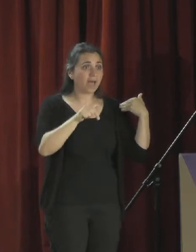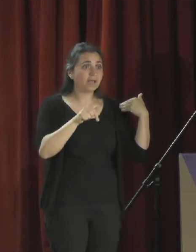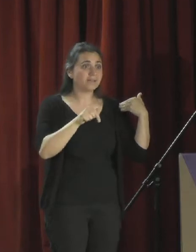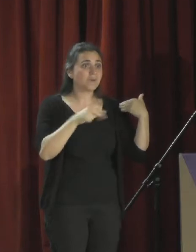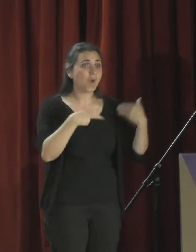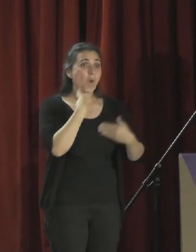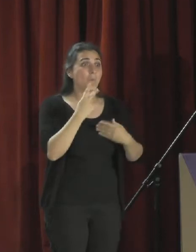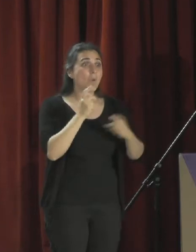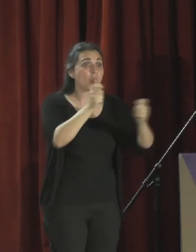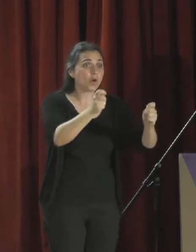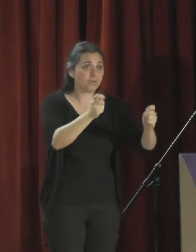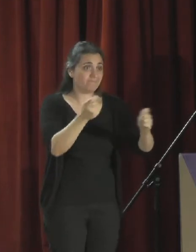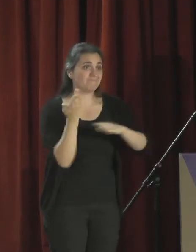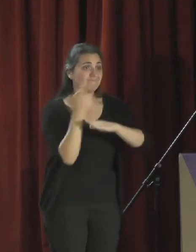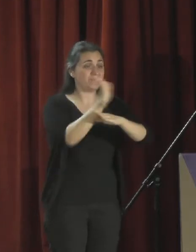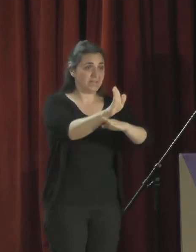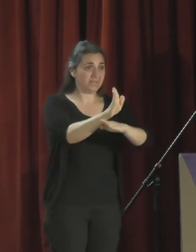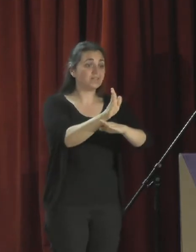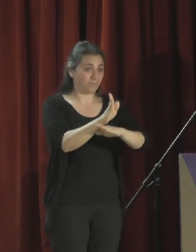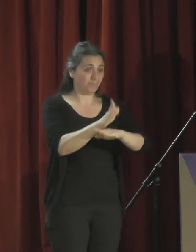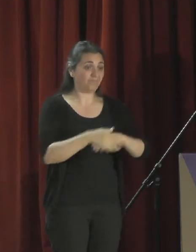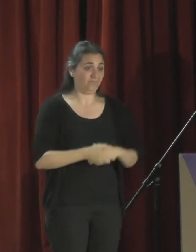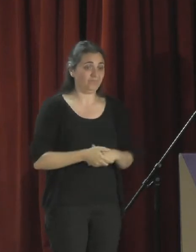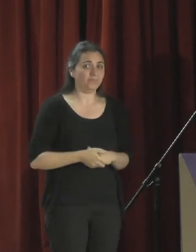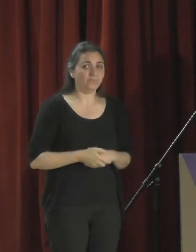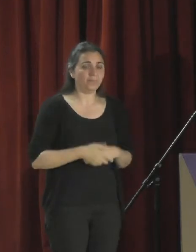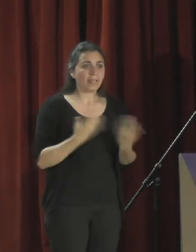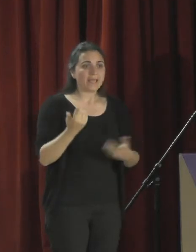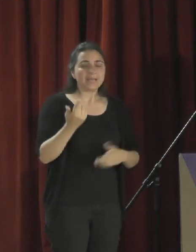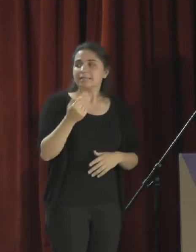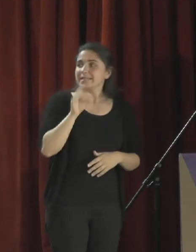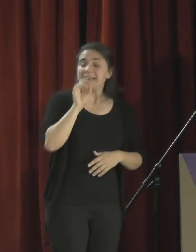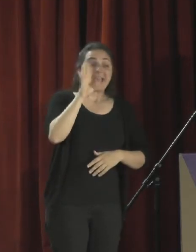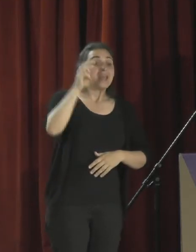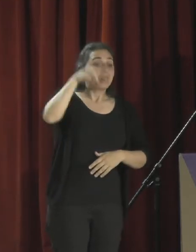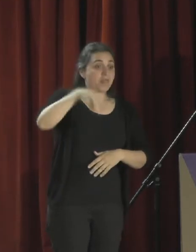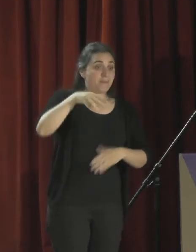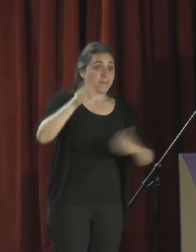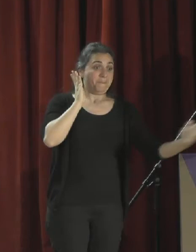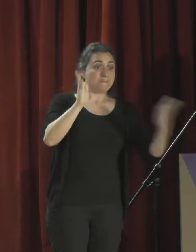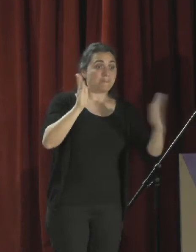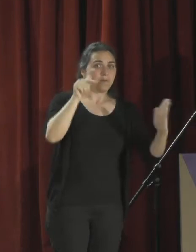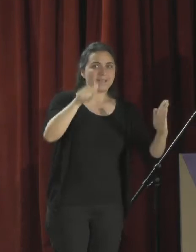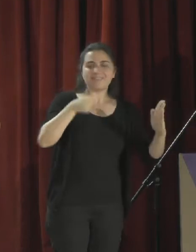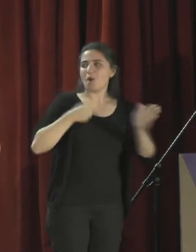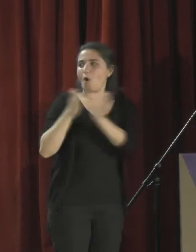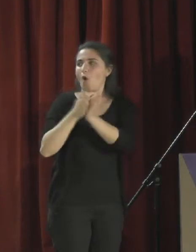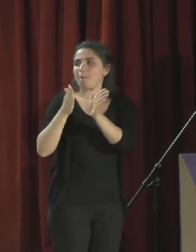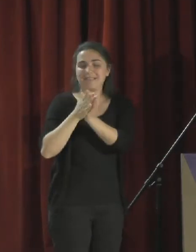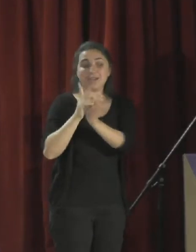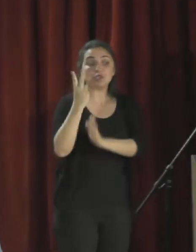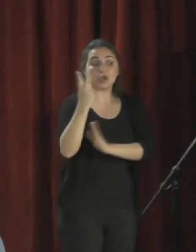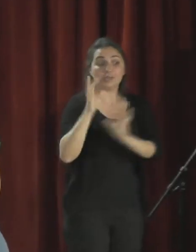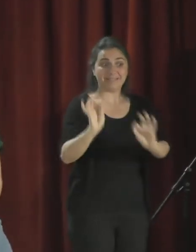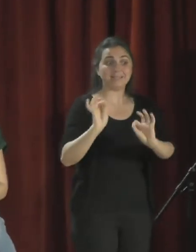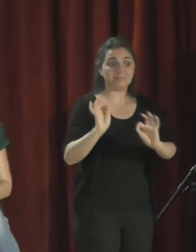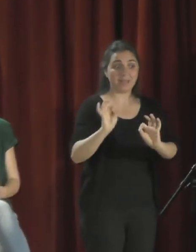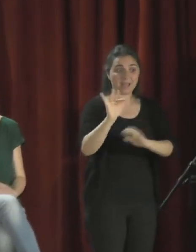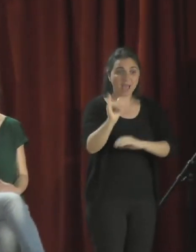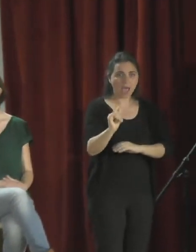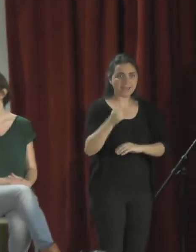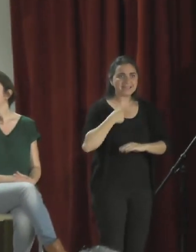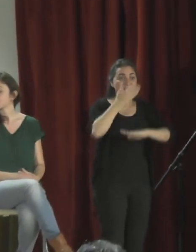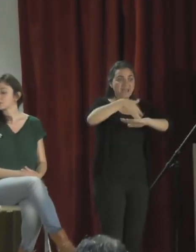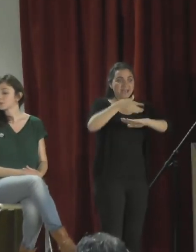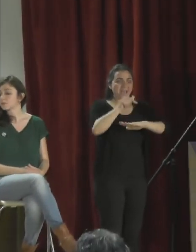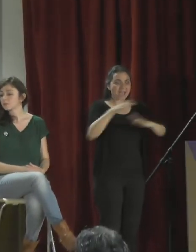vos. O 15M foi sen dúbida, e teño aquí a dous compañeiros moi especiais, foi sen dúbida un punto de encontro